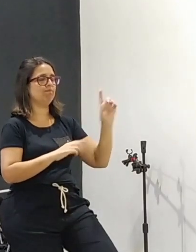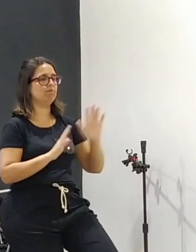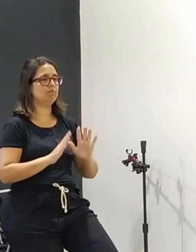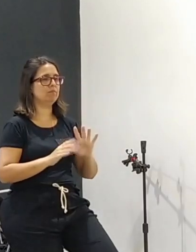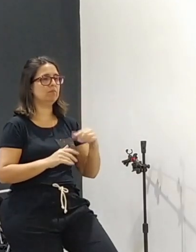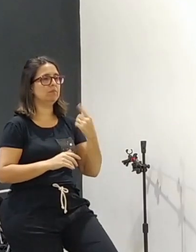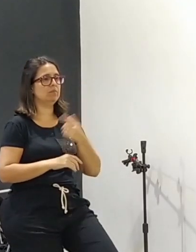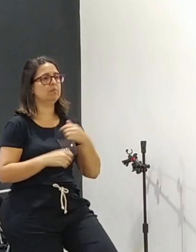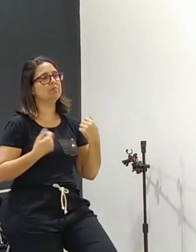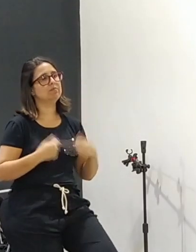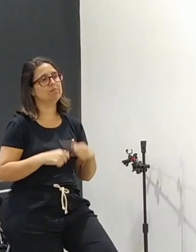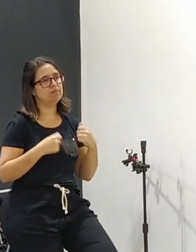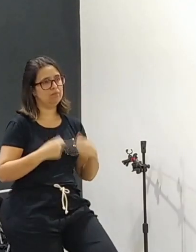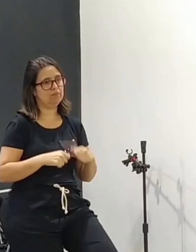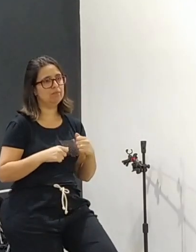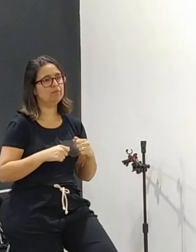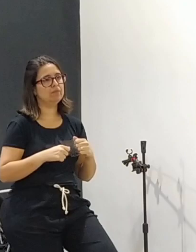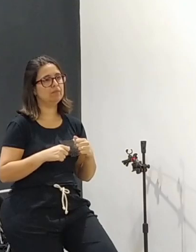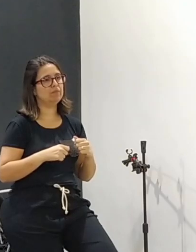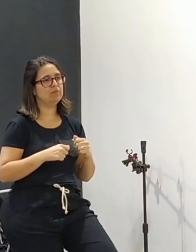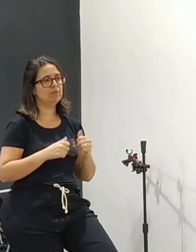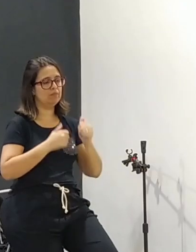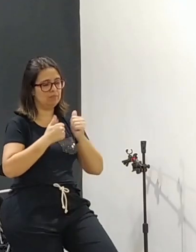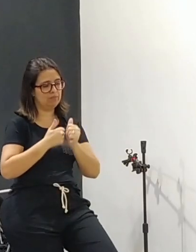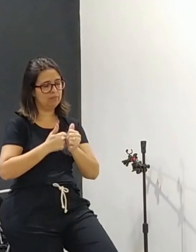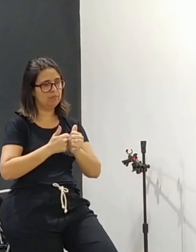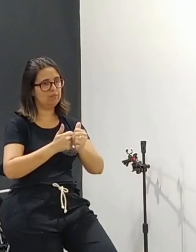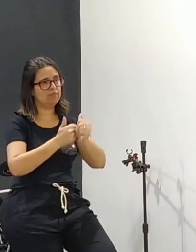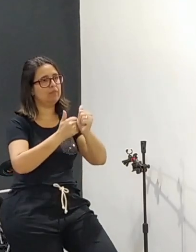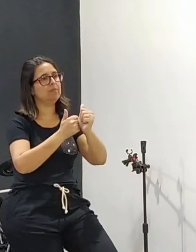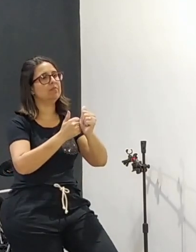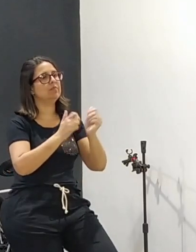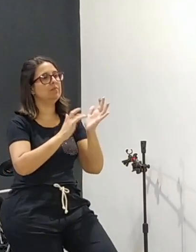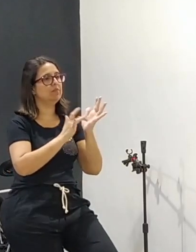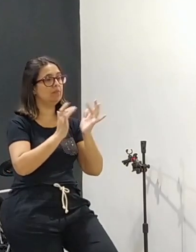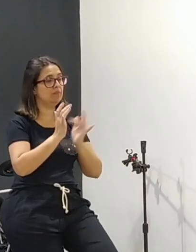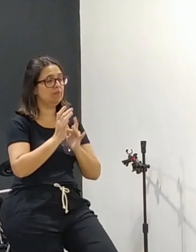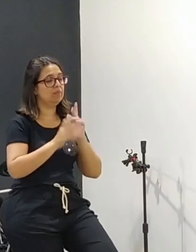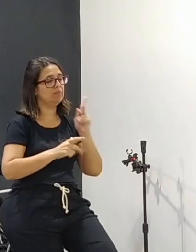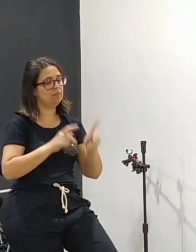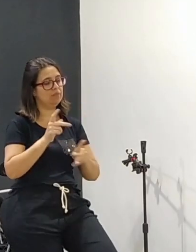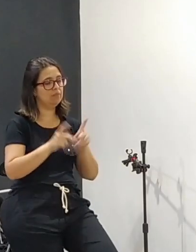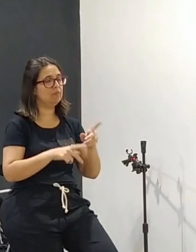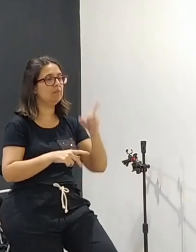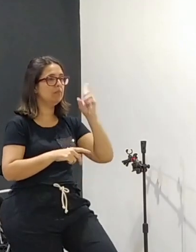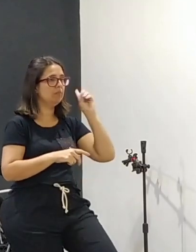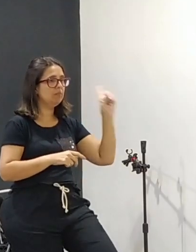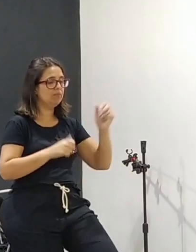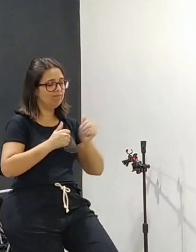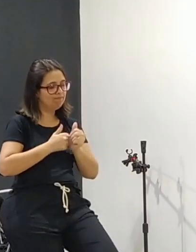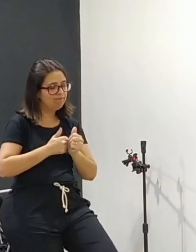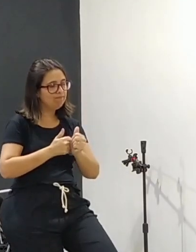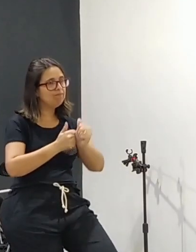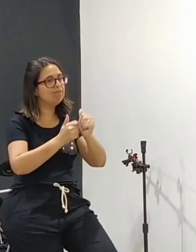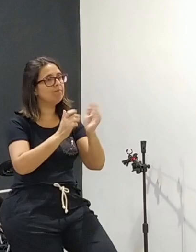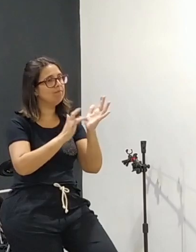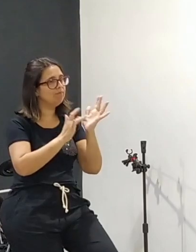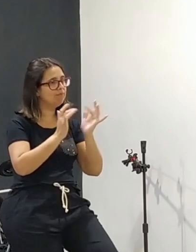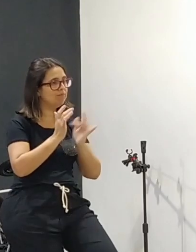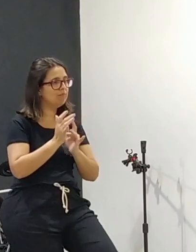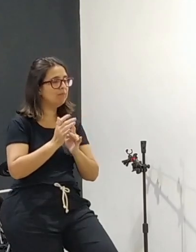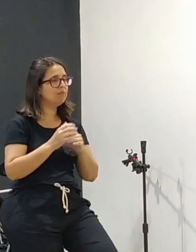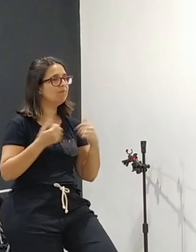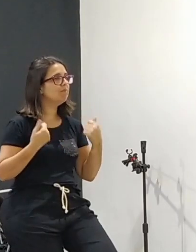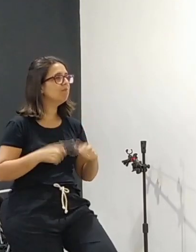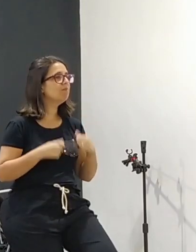Mas nós precisamos trabalhar a favor. Aleluia. O povo de Deus tem que trabalhar a favor de Deus. Nós temos que ter sempre uma